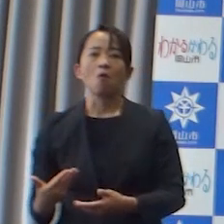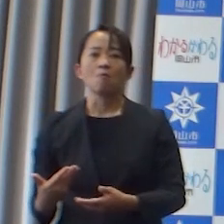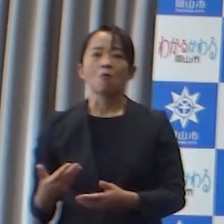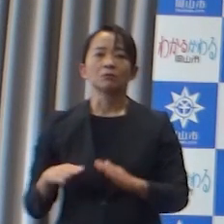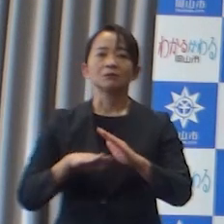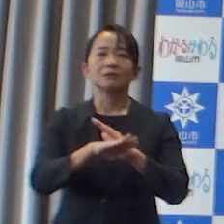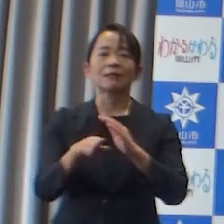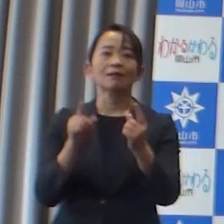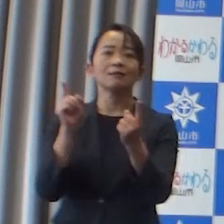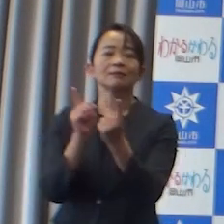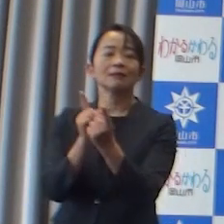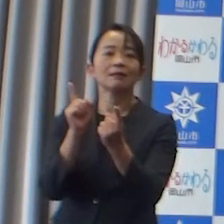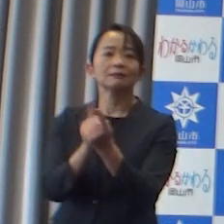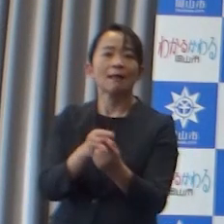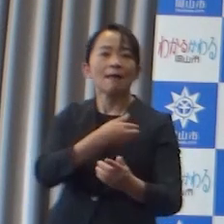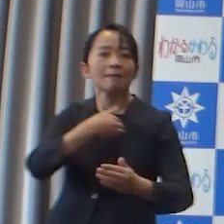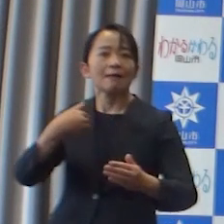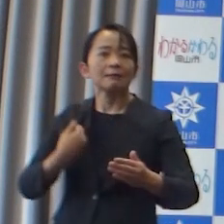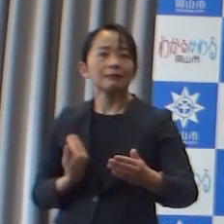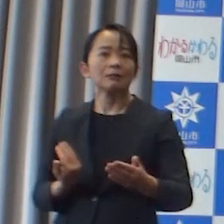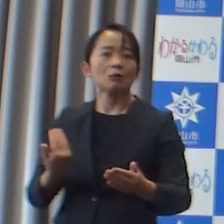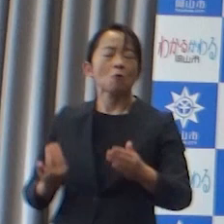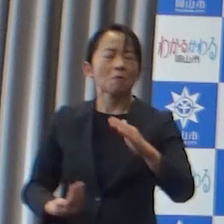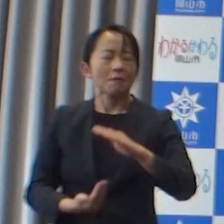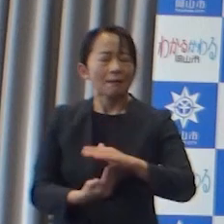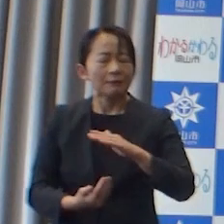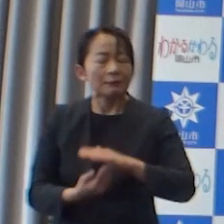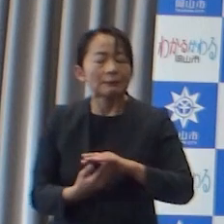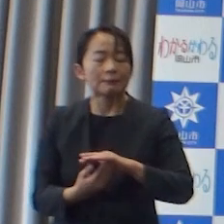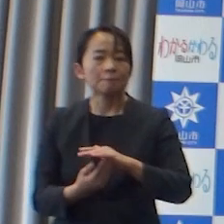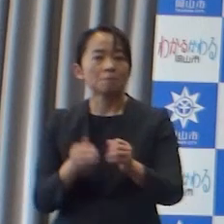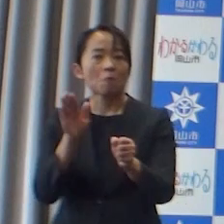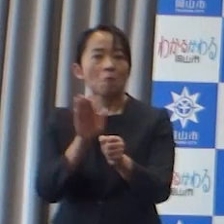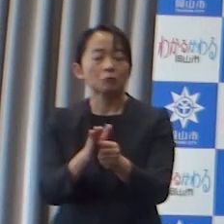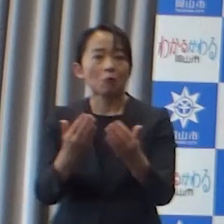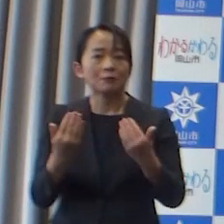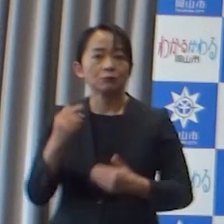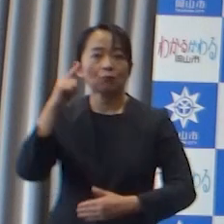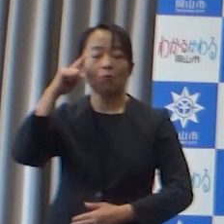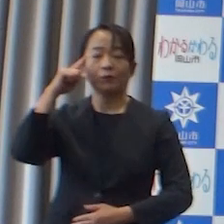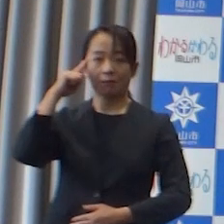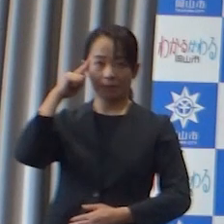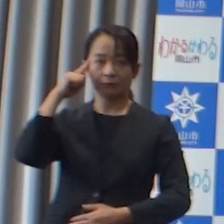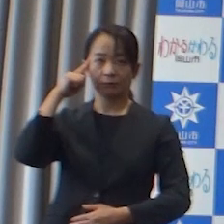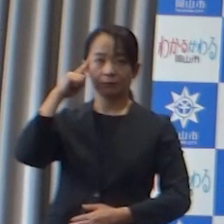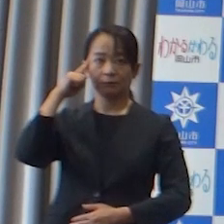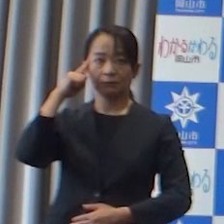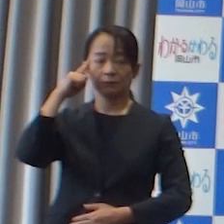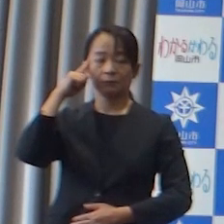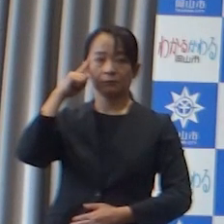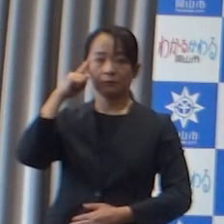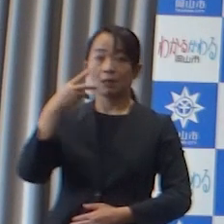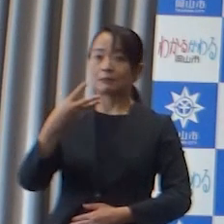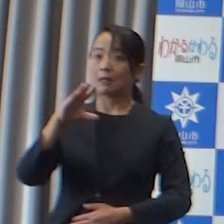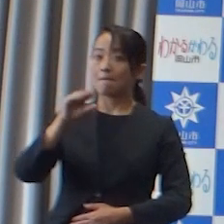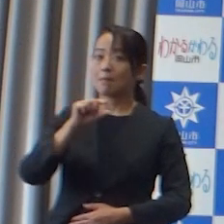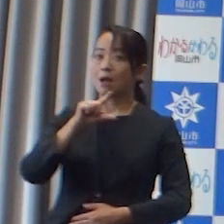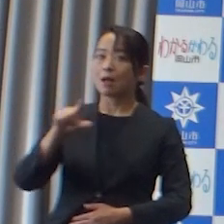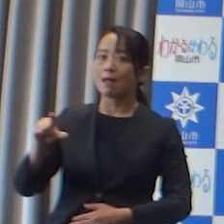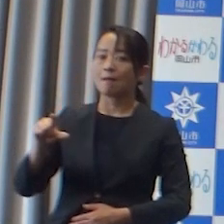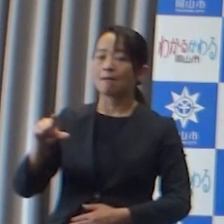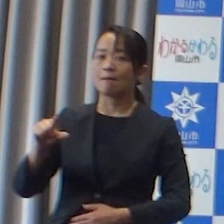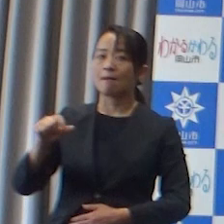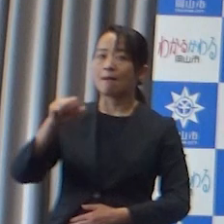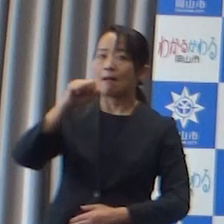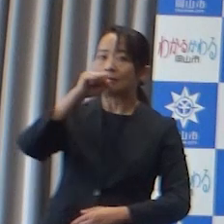ことをやっていかなきゃならないというように思っております。したがってこの3万円もですね、有効に使っ